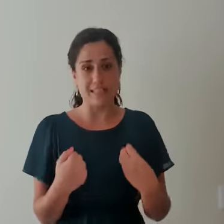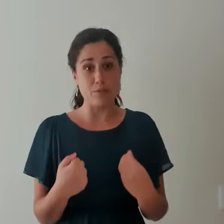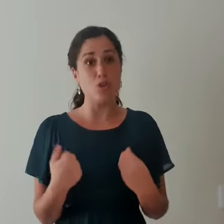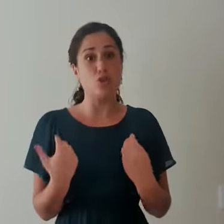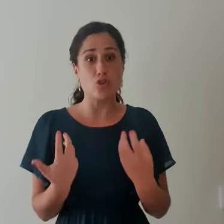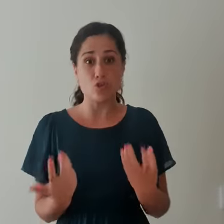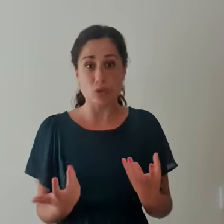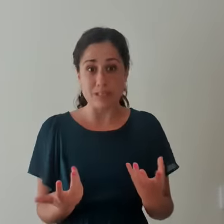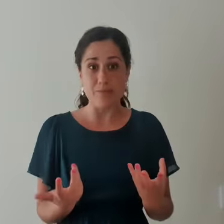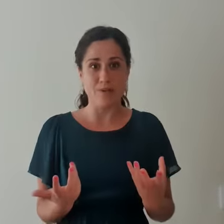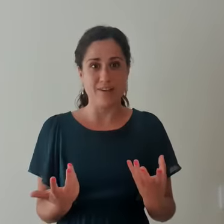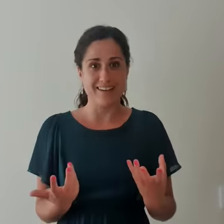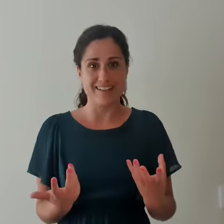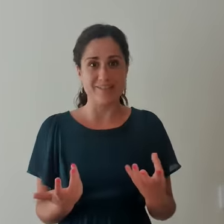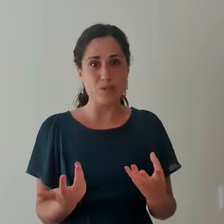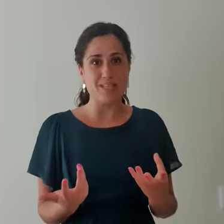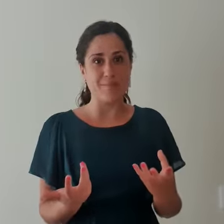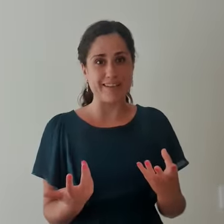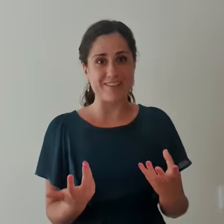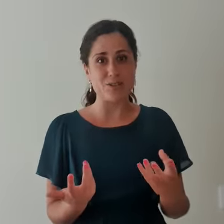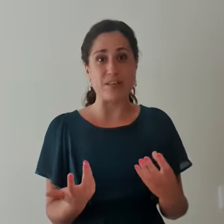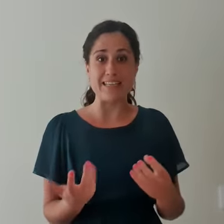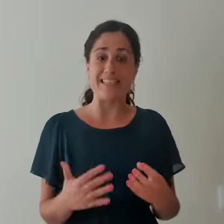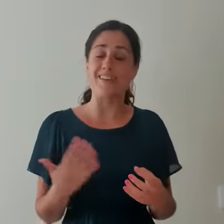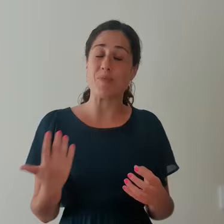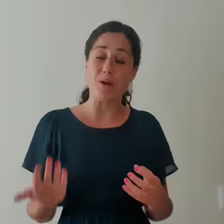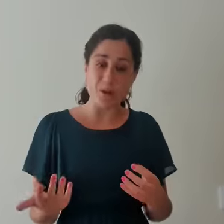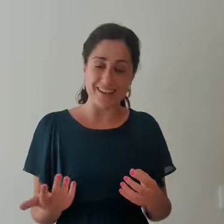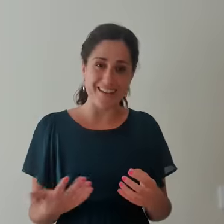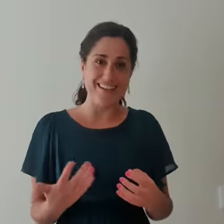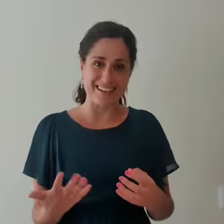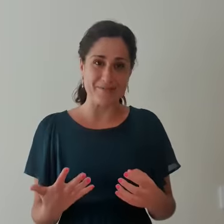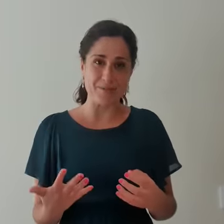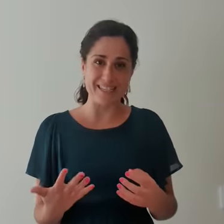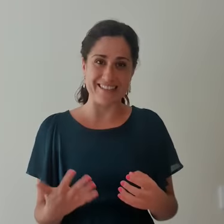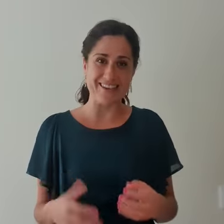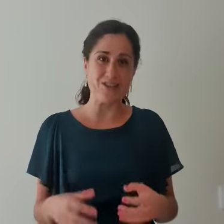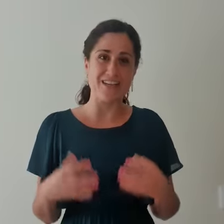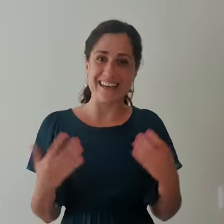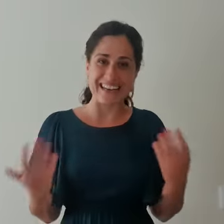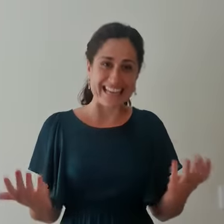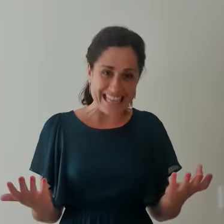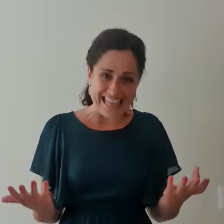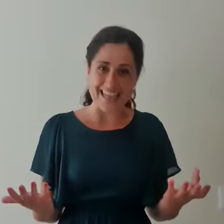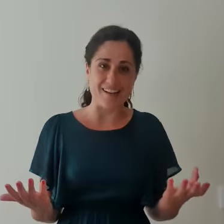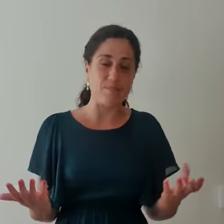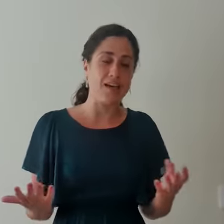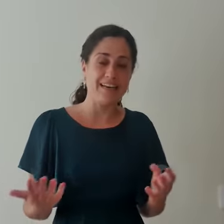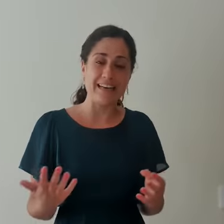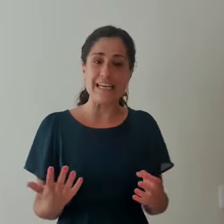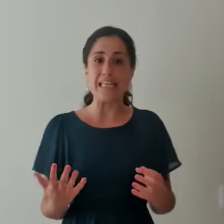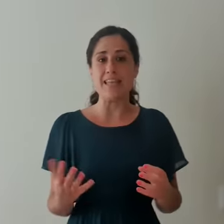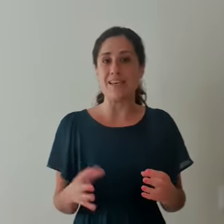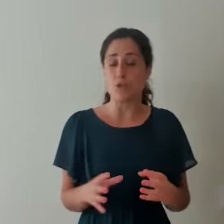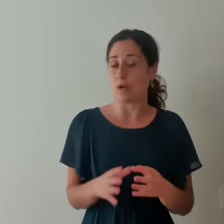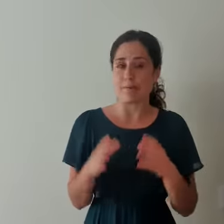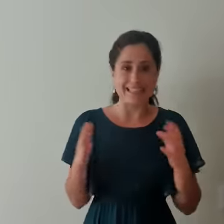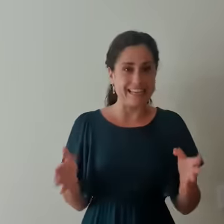ámbito constructivo que tenemos desde el Partido Socialista, hoy queremos presentaros Reinicia. Reinicia es una batería